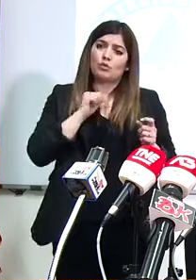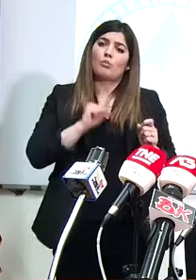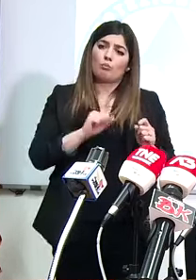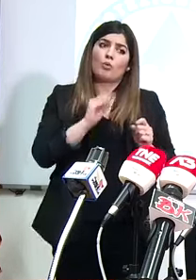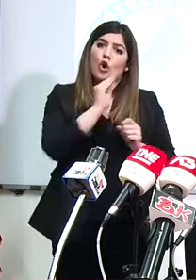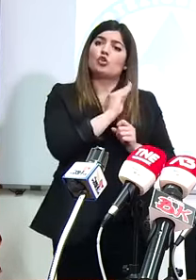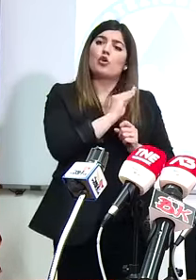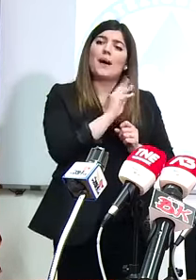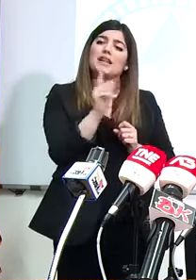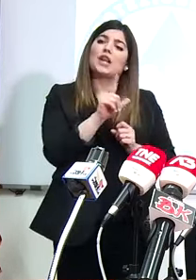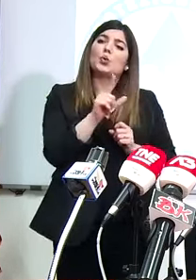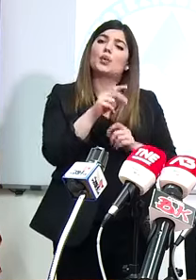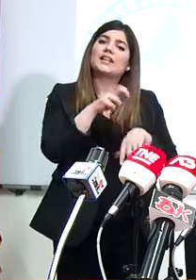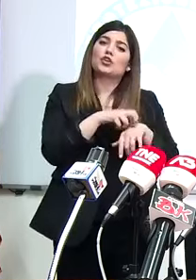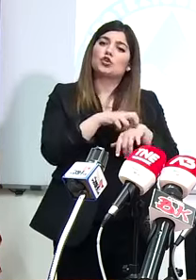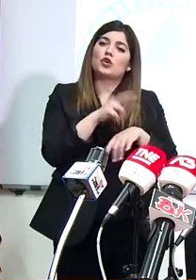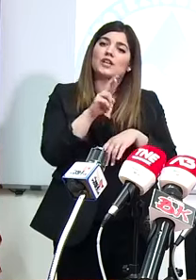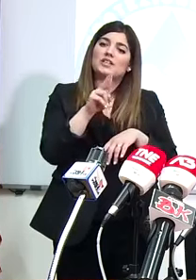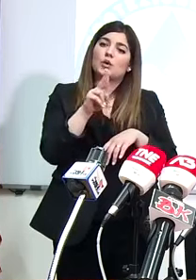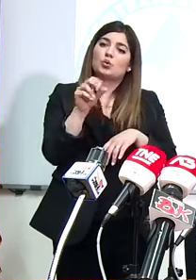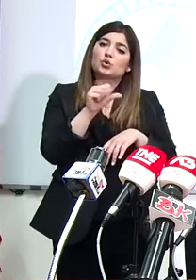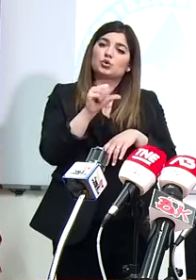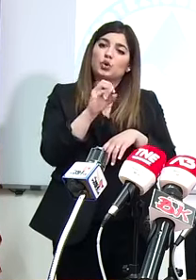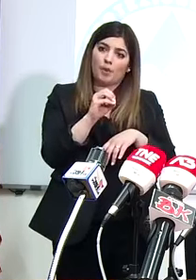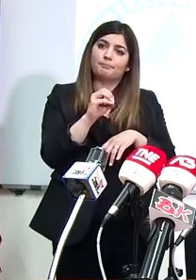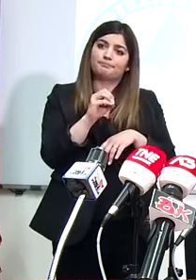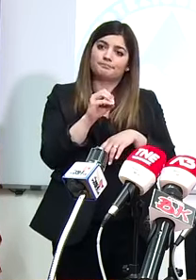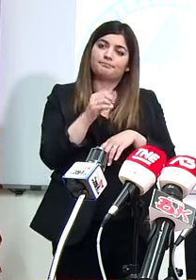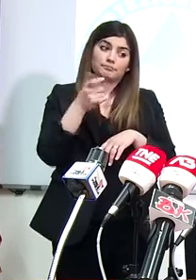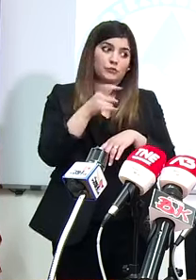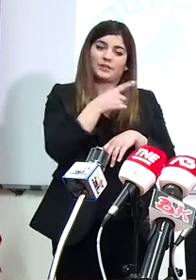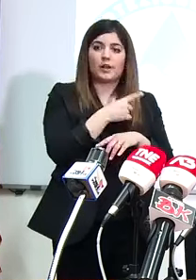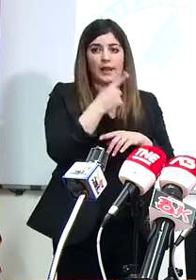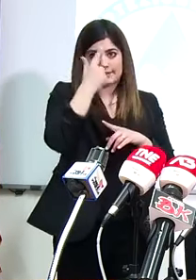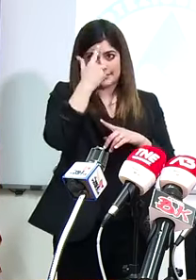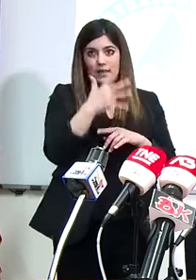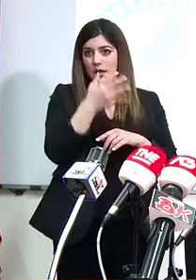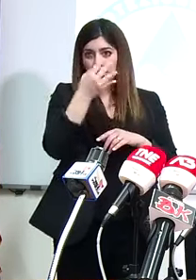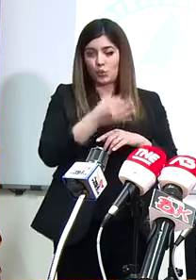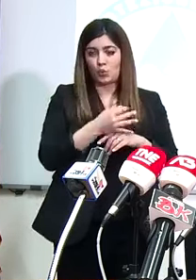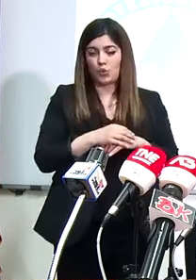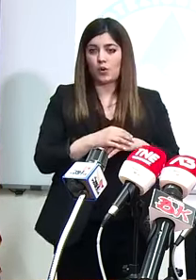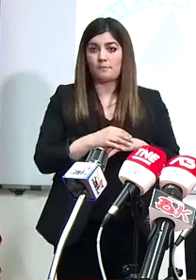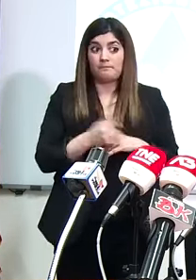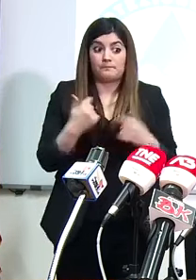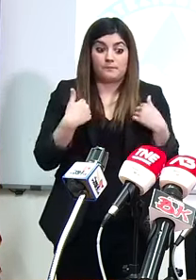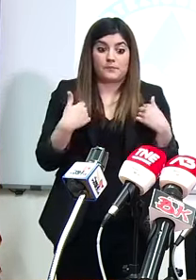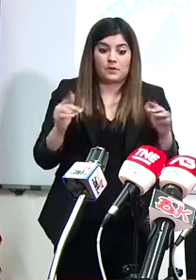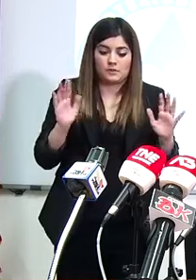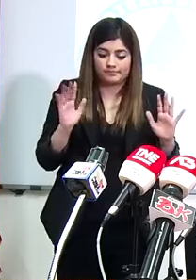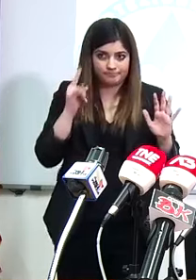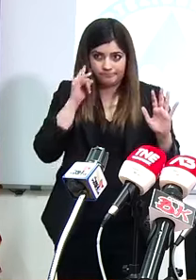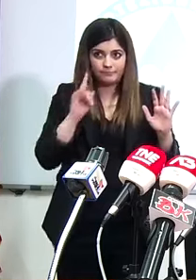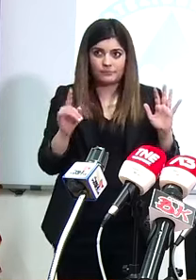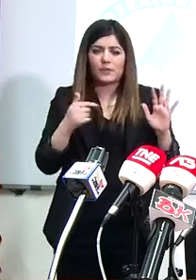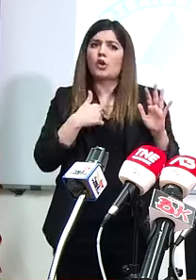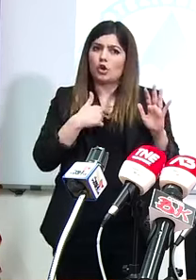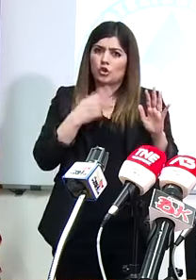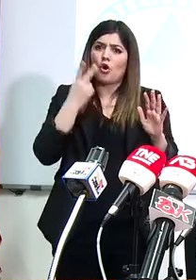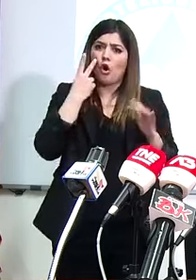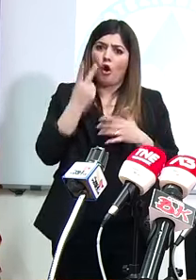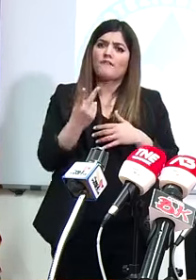lunedì perché poi l'interfaccia la dottoressa russo non so perché vi ho visto la pubblicazione su nacho